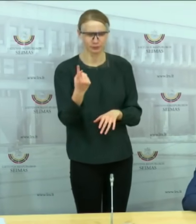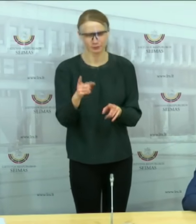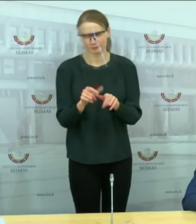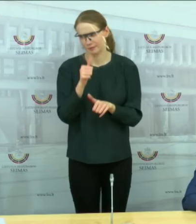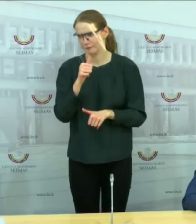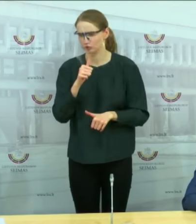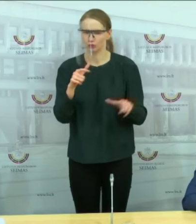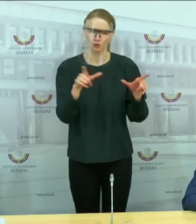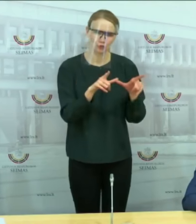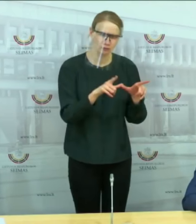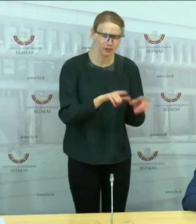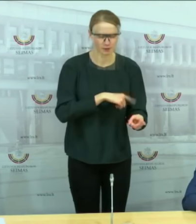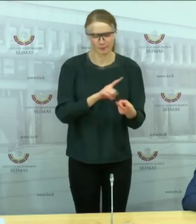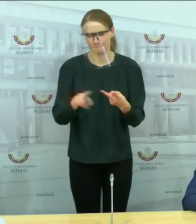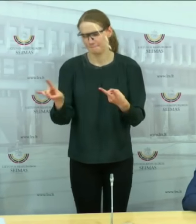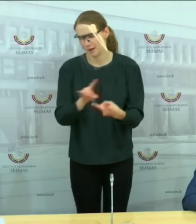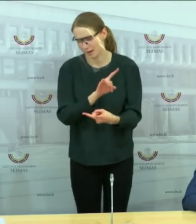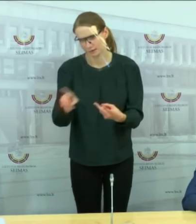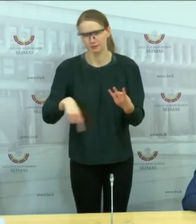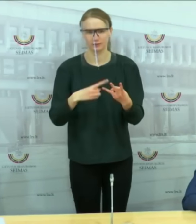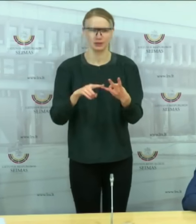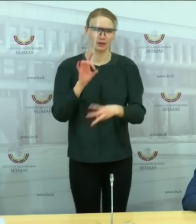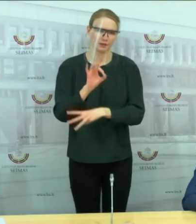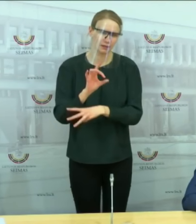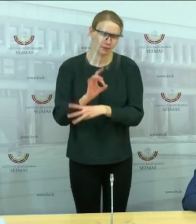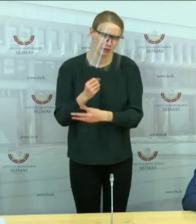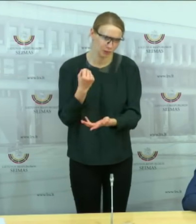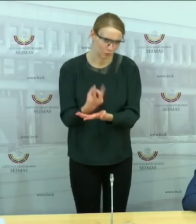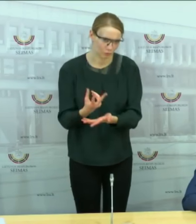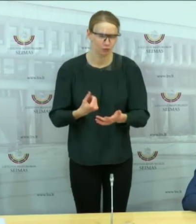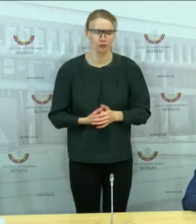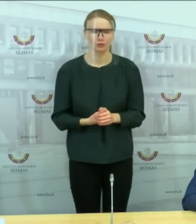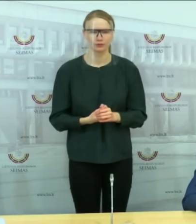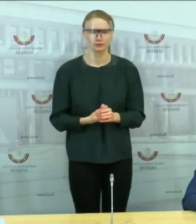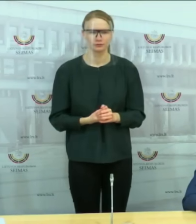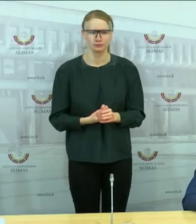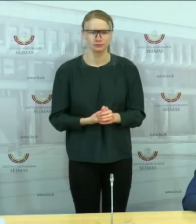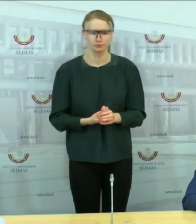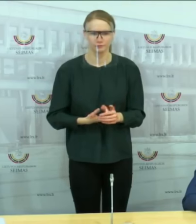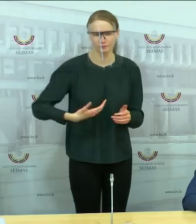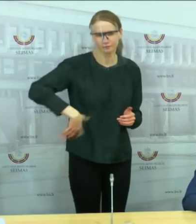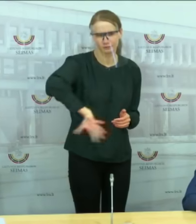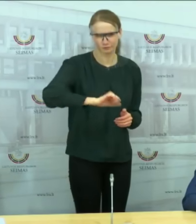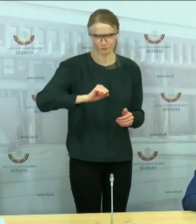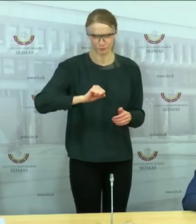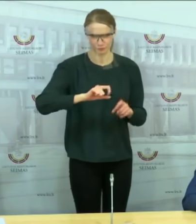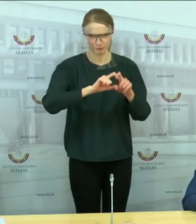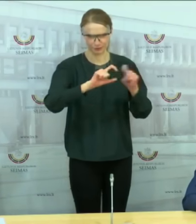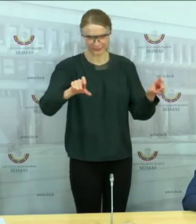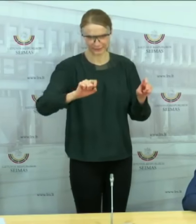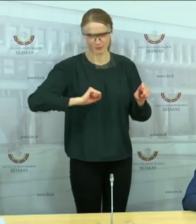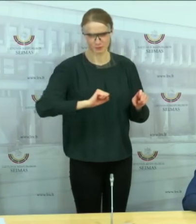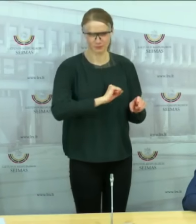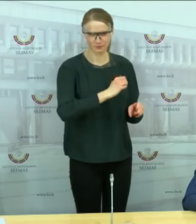Ukmergė, Marijampolė, Klaipėdos ligoninė. Tikrai ne visos gydymo įstaigos buvo